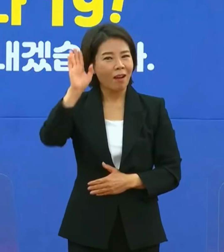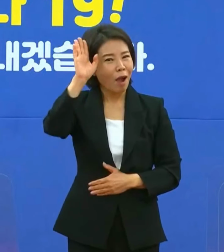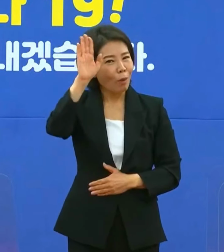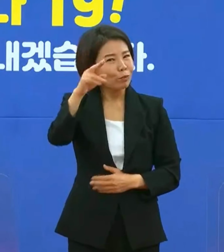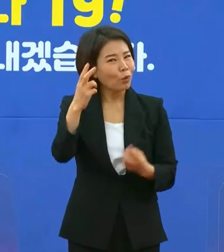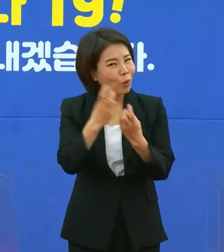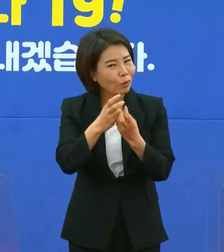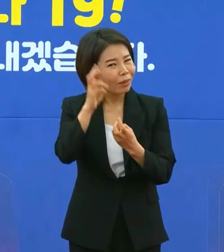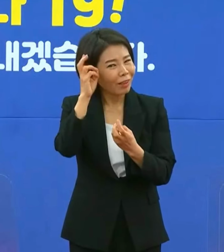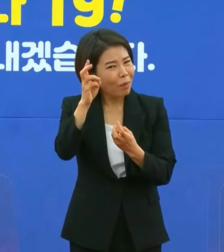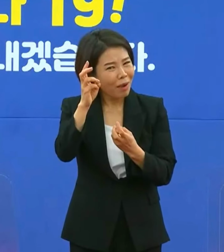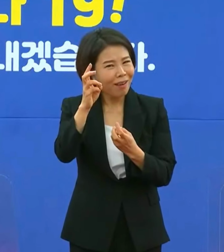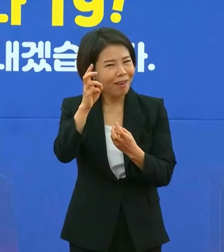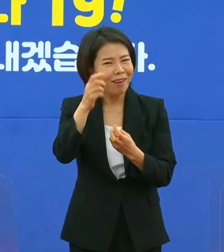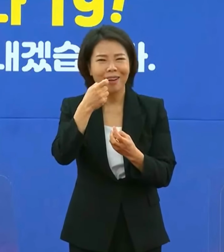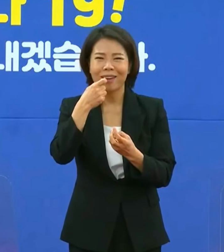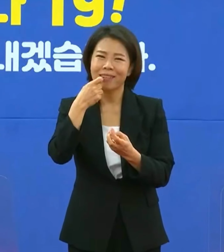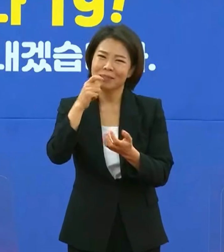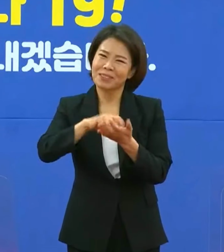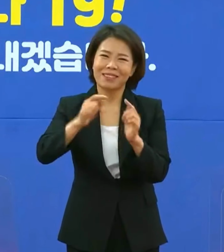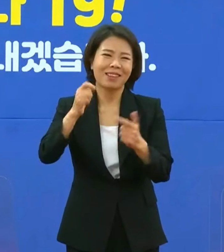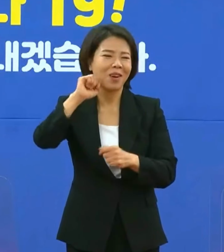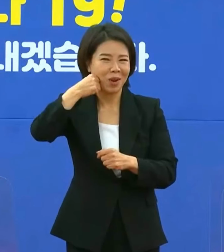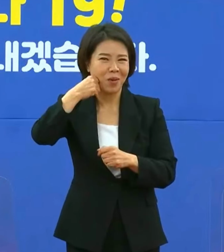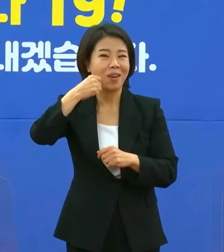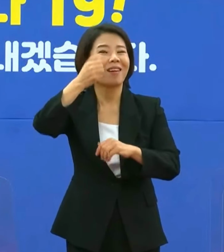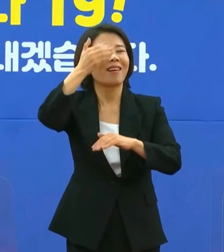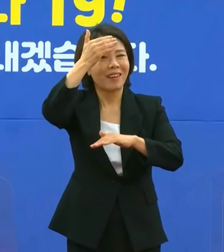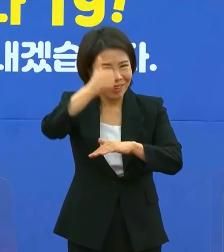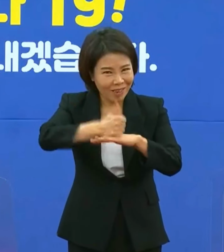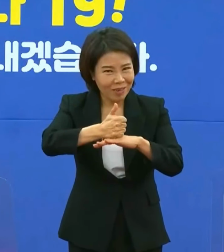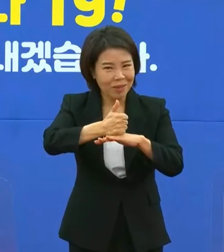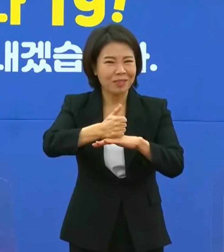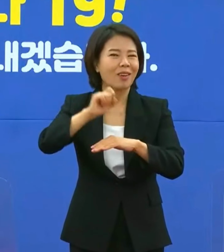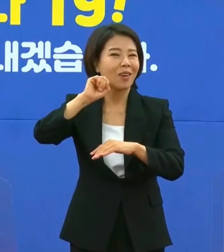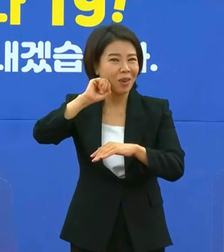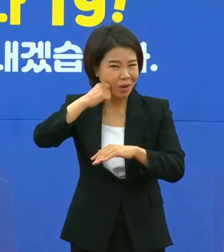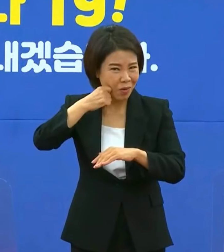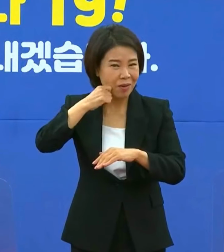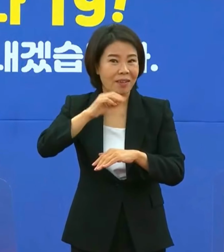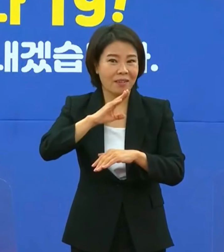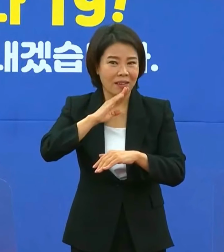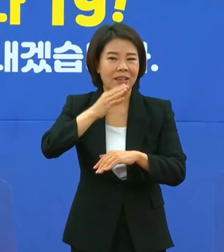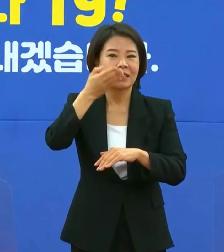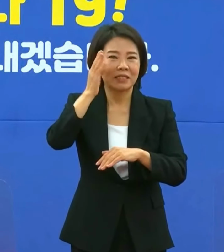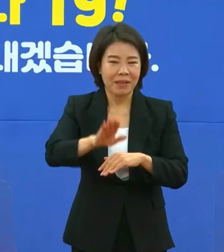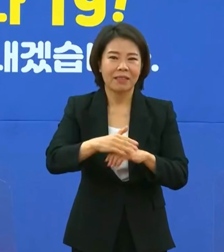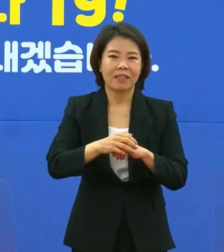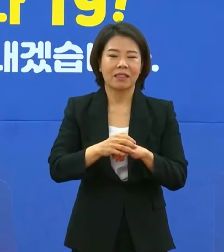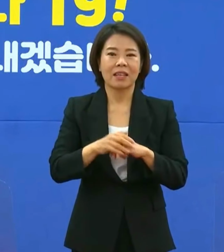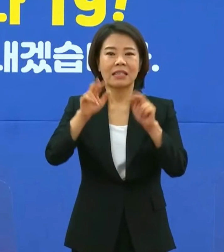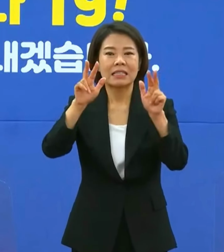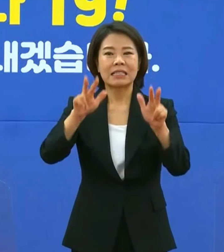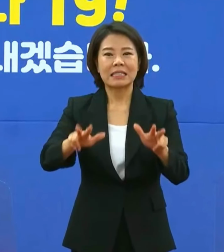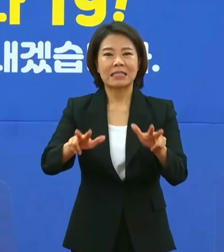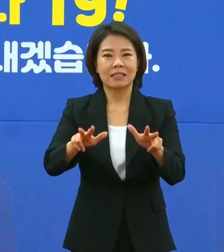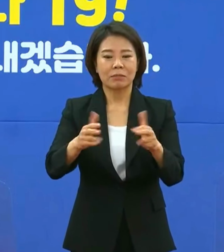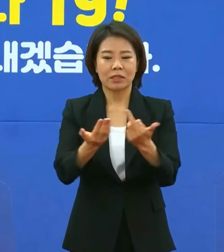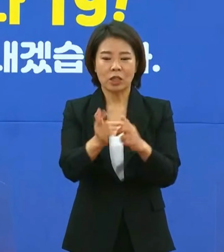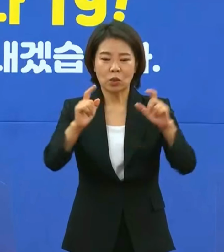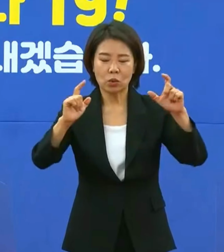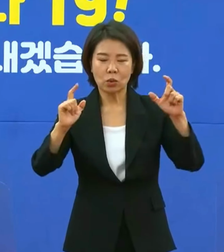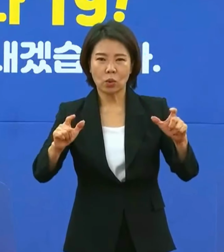않습니다 뭐 결론부터 말씀드립니다 어 전망 예측 쉽진 않은데 어 지금 현재 우리도